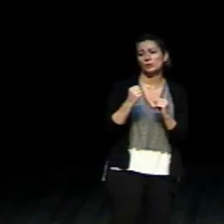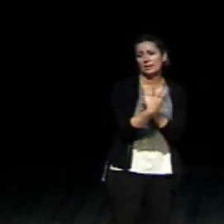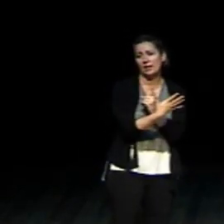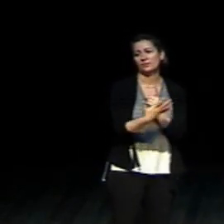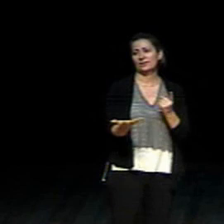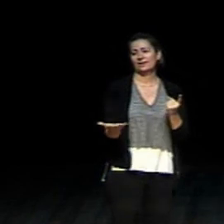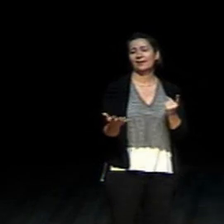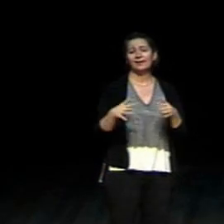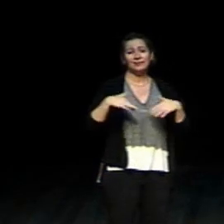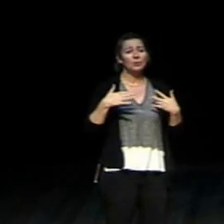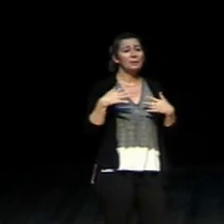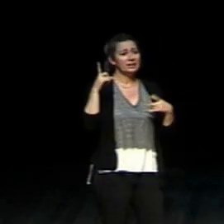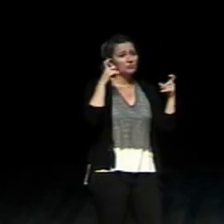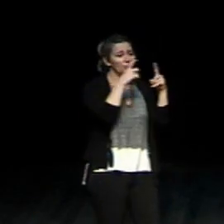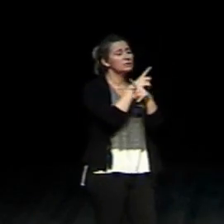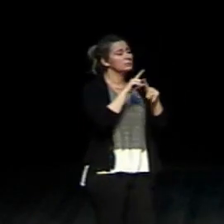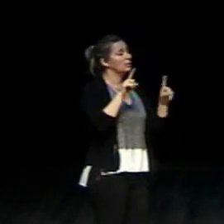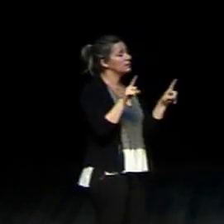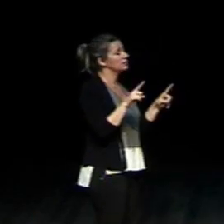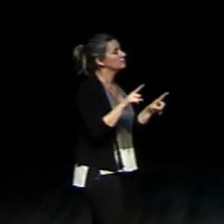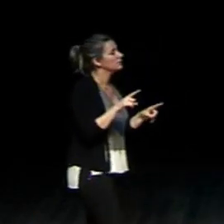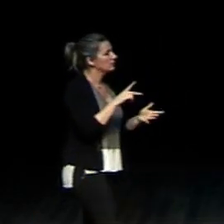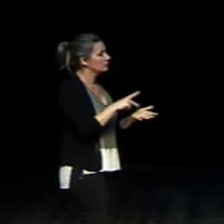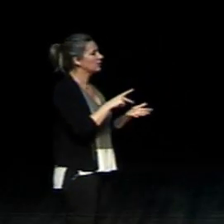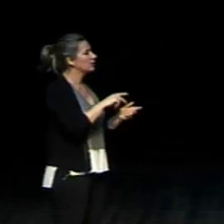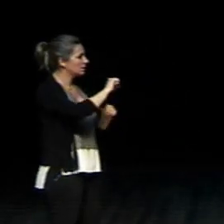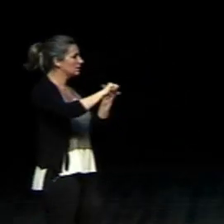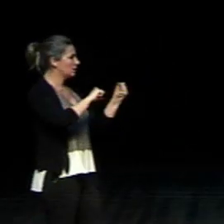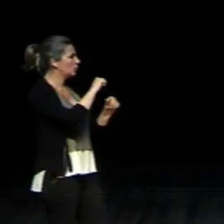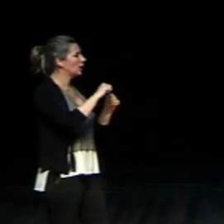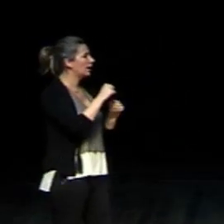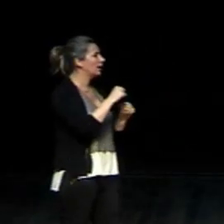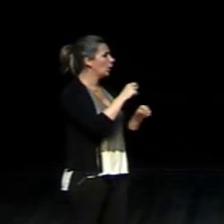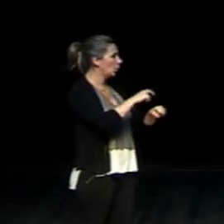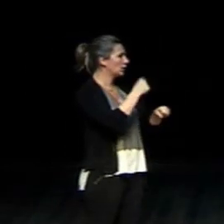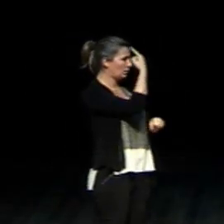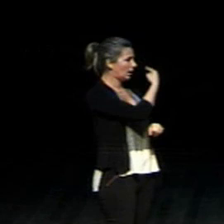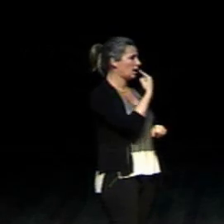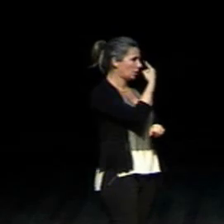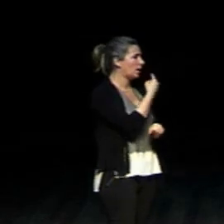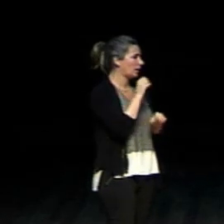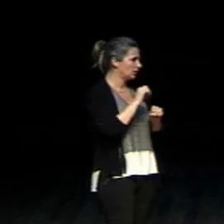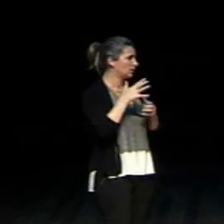país falante daquela língua, tendo contato com amigos, enfim, o mesmo deve acontecer com a língua de sinais. Então, a gente precisa